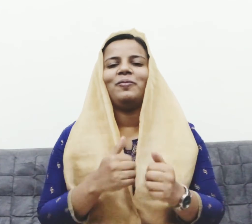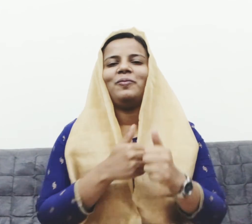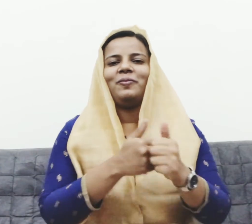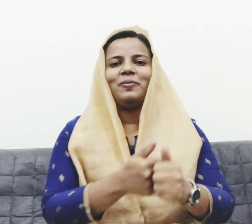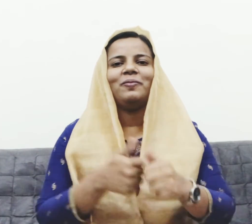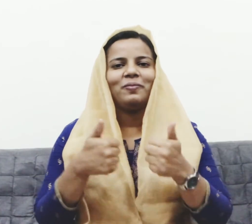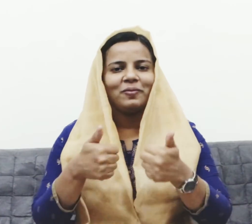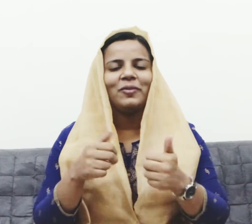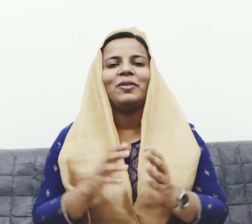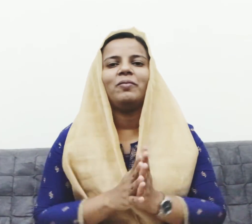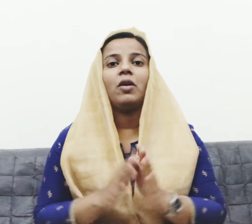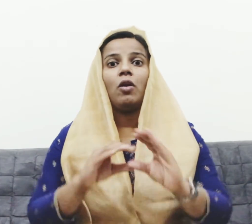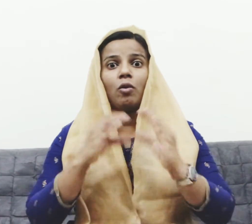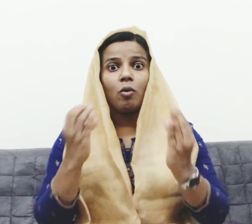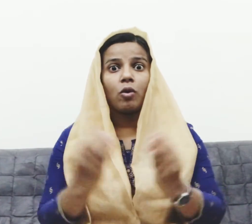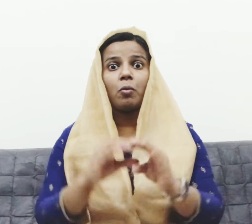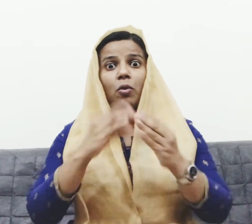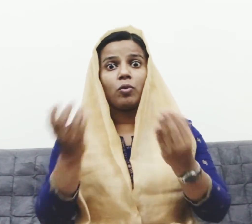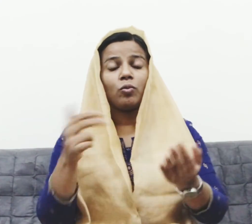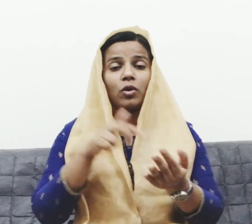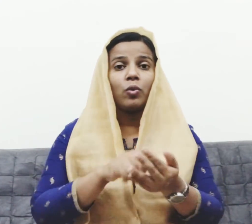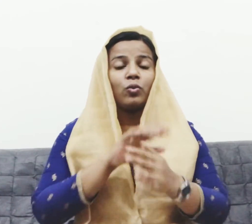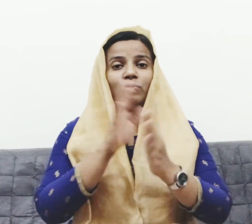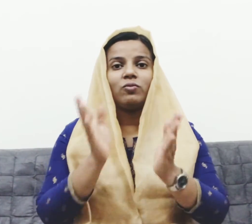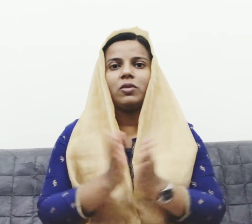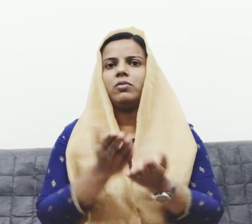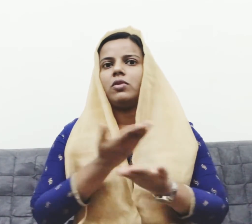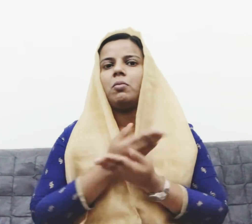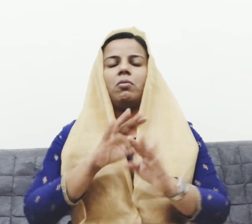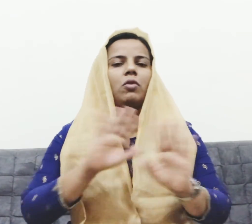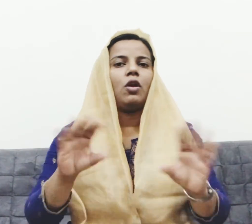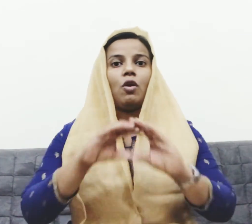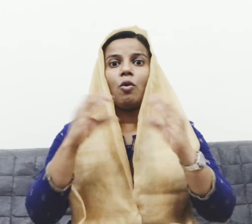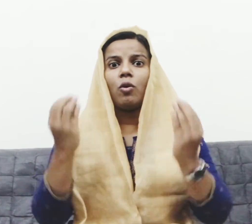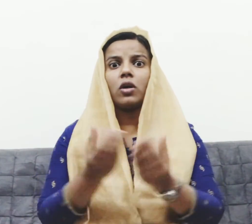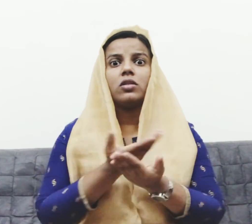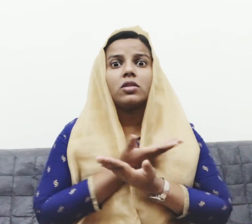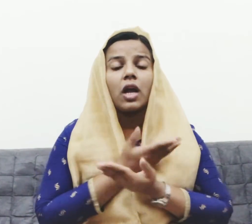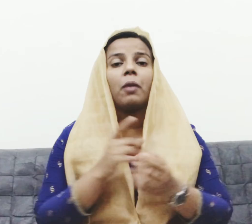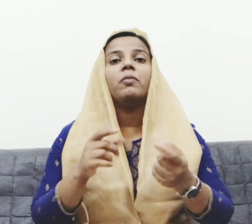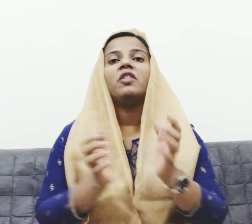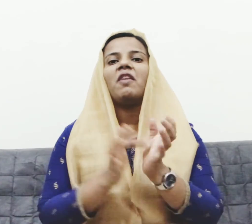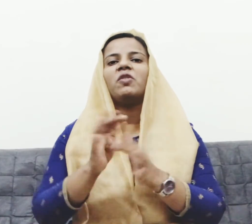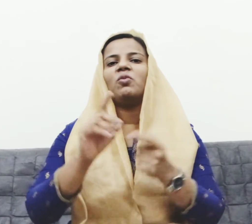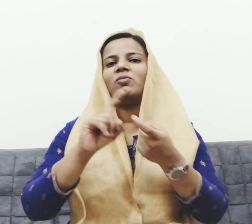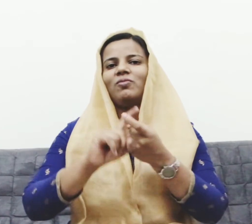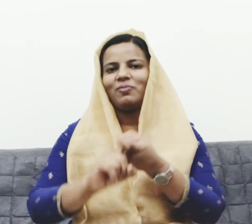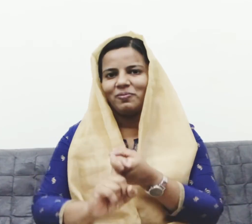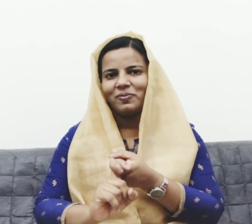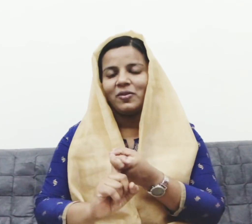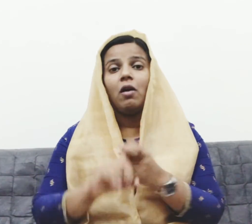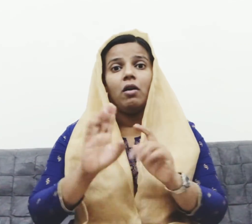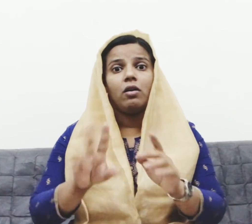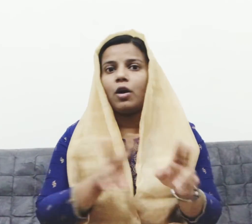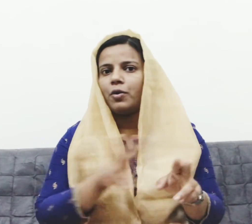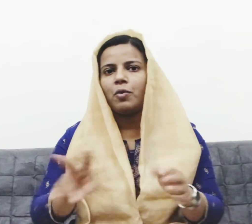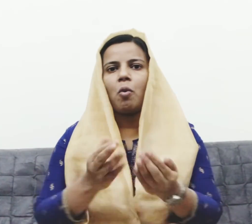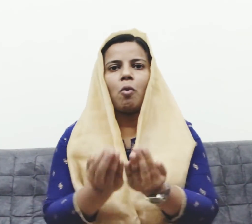കഴിയും. അതുകൊണ്ട് ലോകത്തെയും ലോകത്തിലുള്ളതിനെയും സ്നേഹിക്കരുത്. ലോകസ്നേഹം പിതാവിനോട് ശത്രുത്വമാകുന്നു. അതുകൊണ്ട് ഇത് രണ്ടും കൂടെ